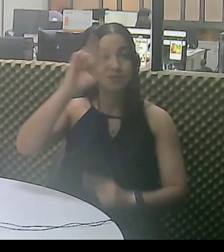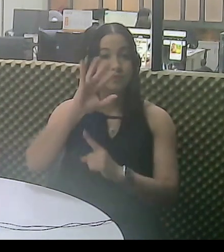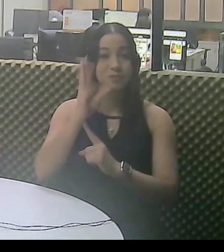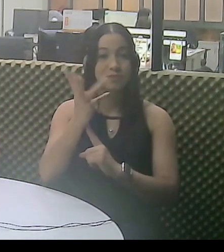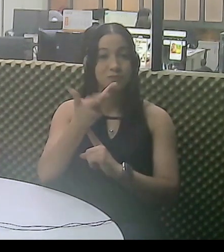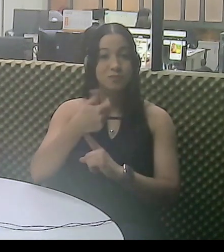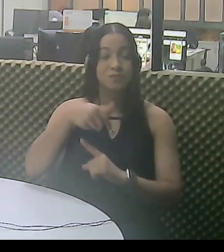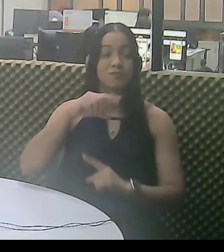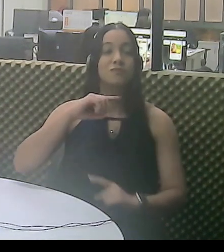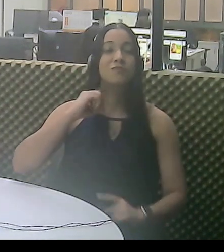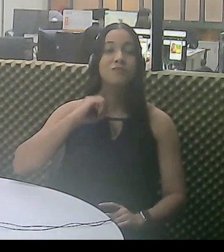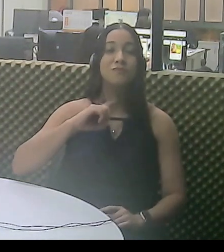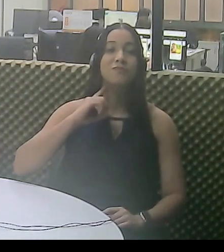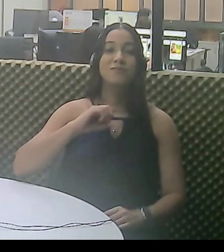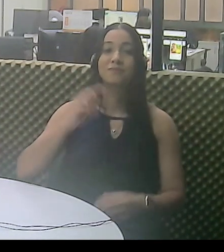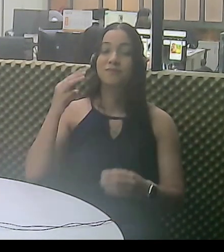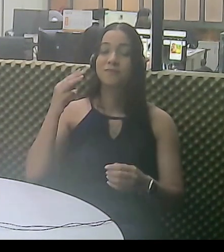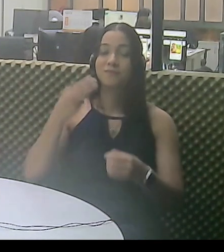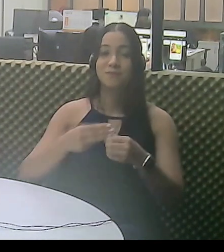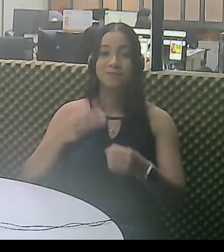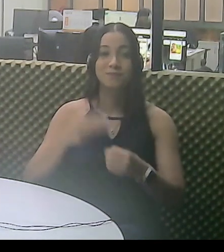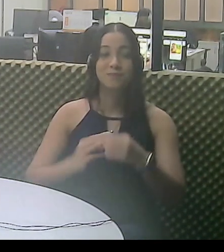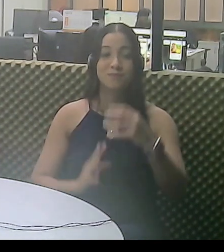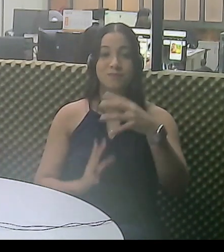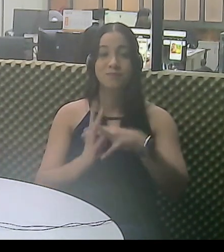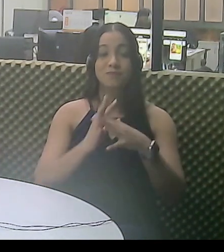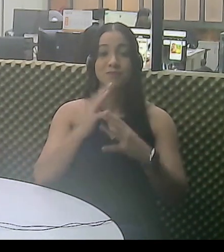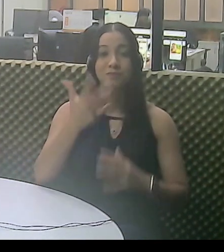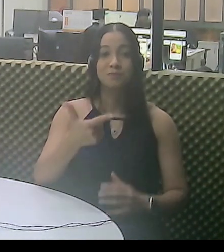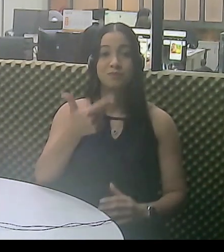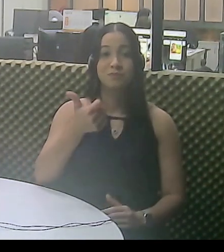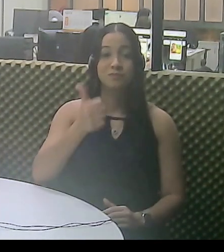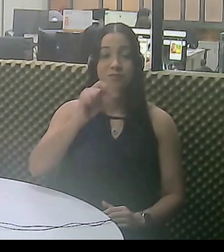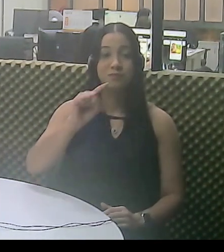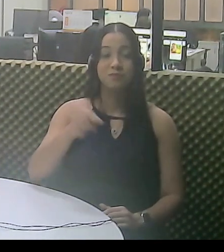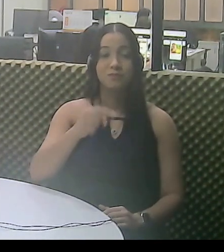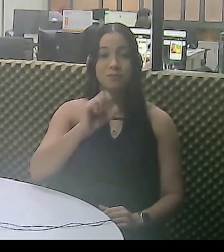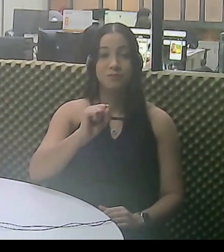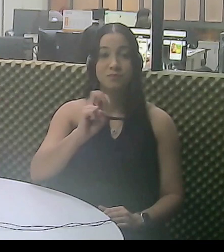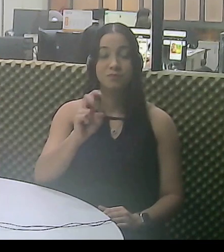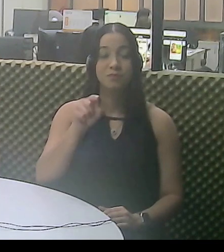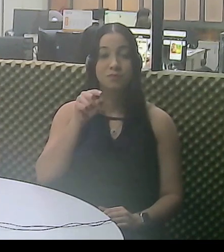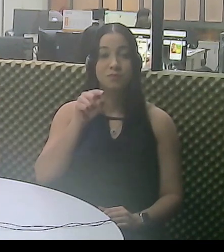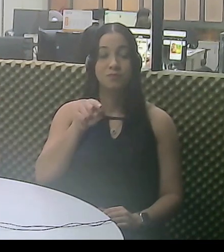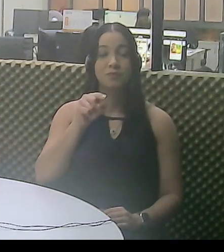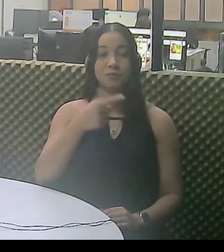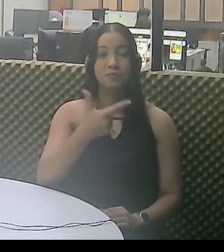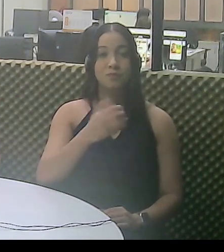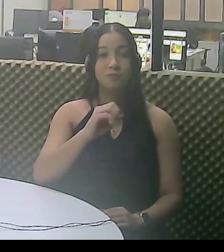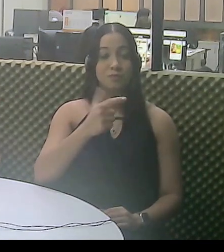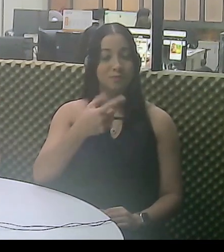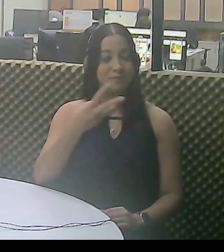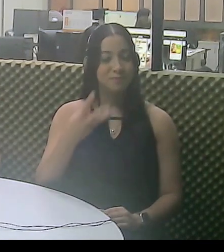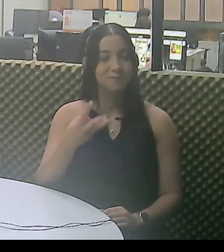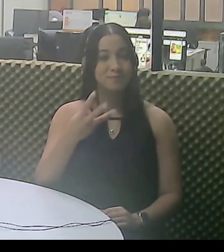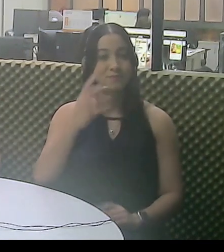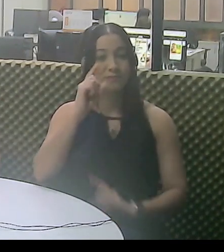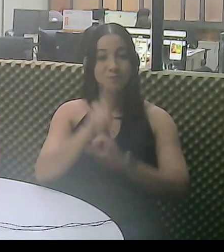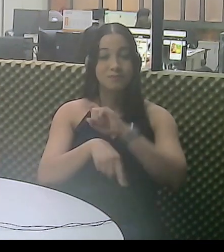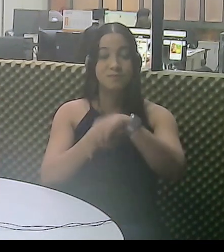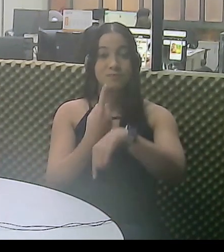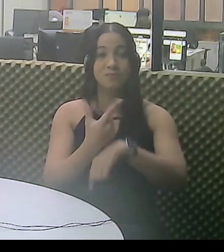de Minas Gerais, o município atingiu 21,85 pontos na classificação 2023, superando